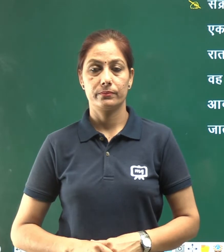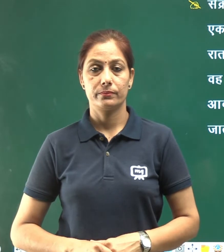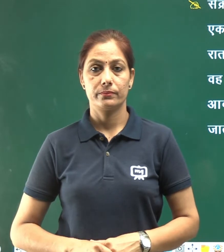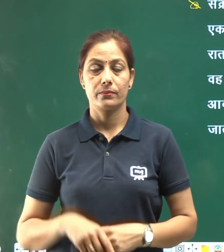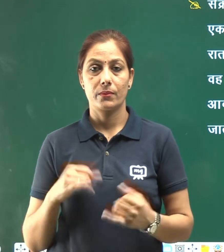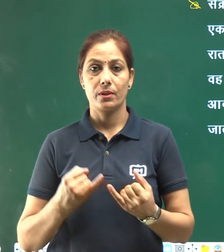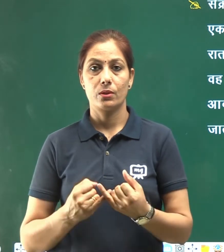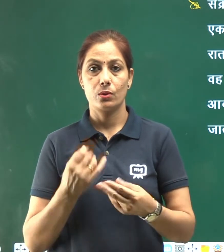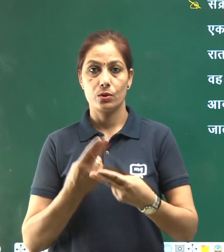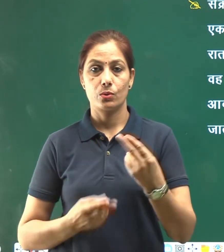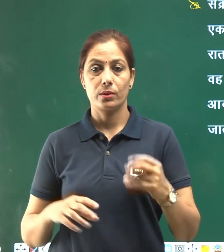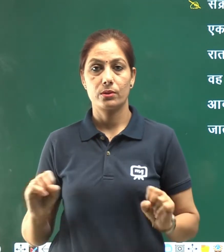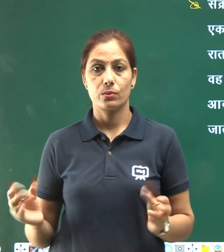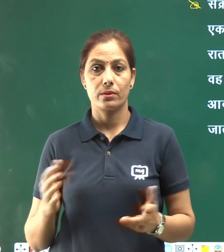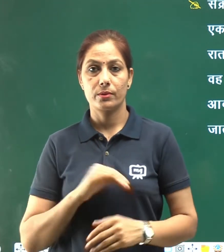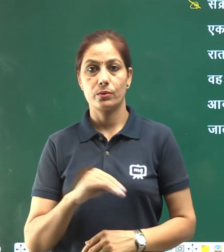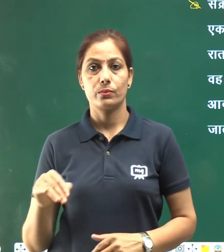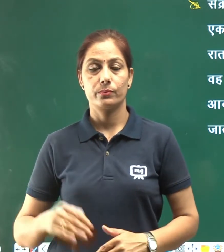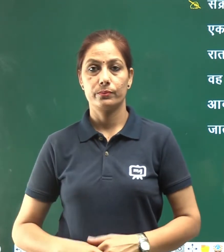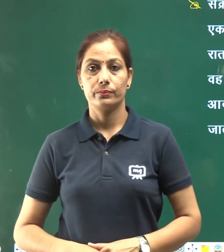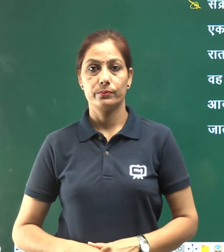कहानी शुरू करें बच्चों।